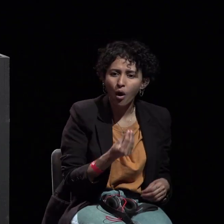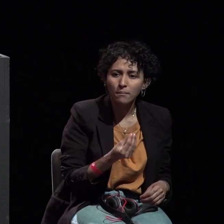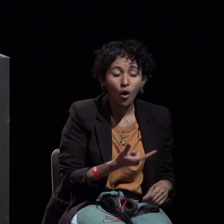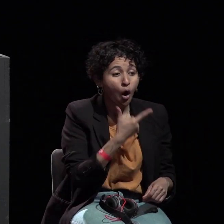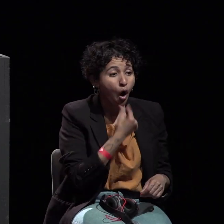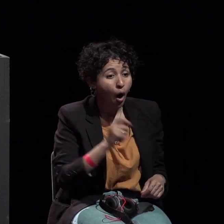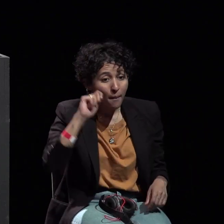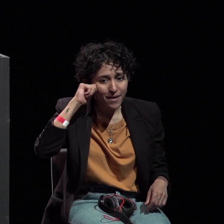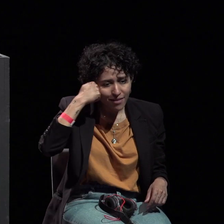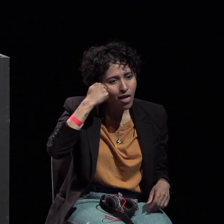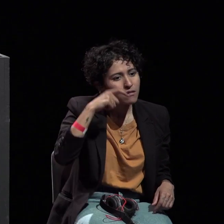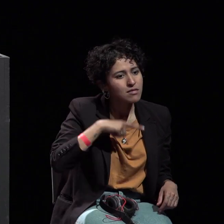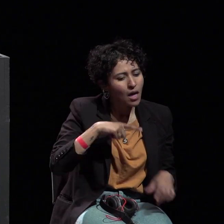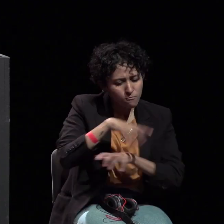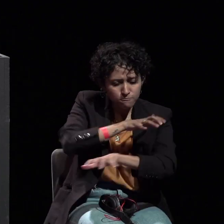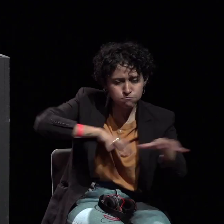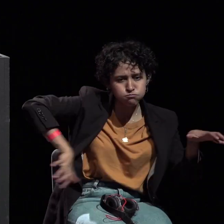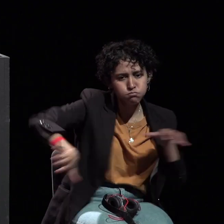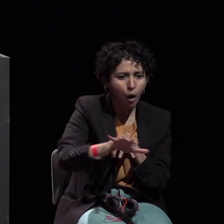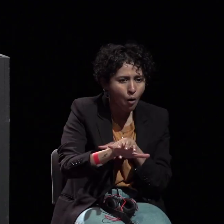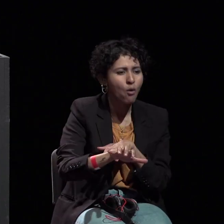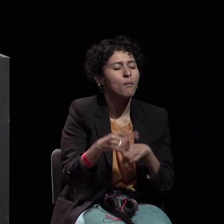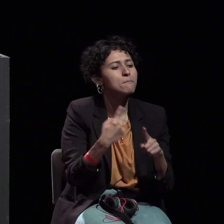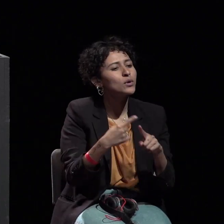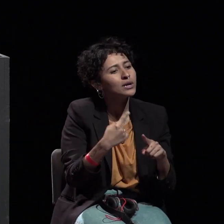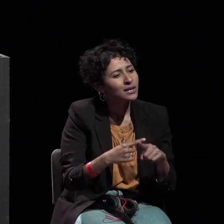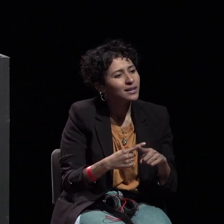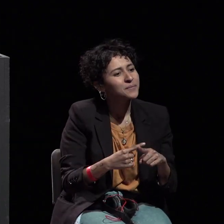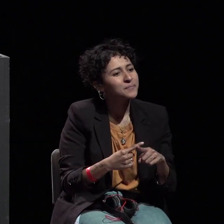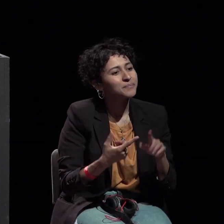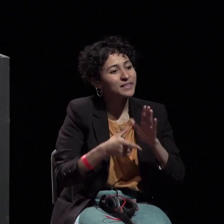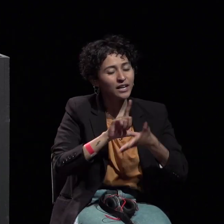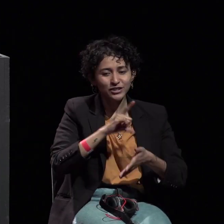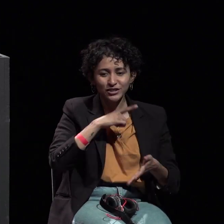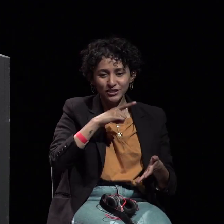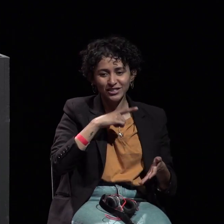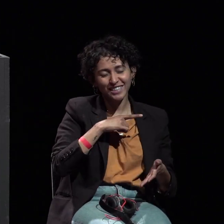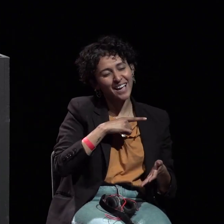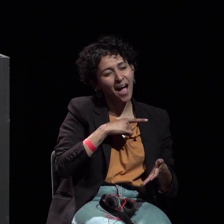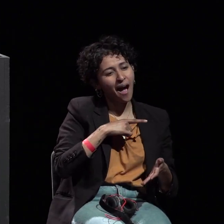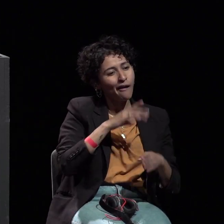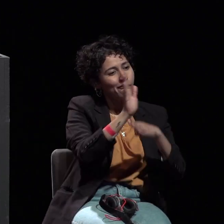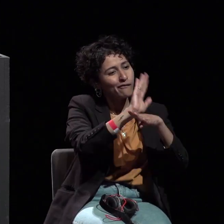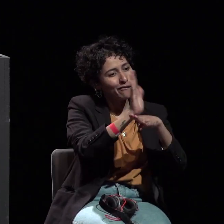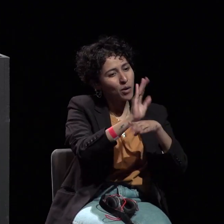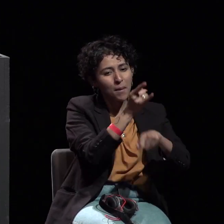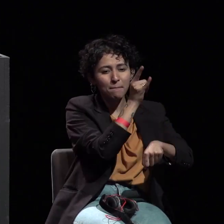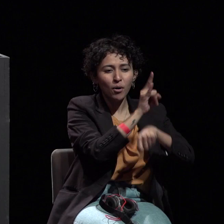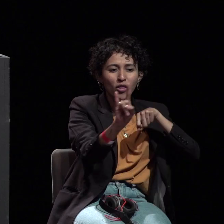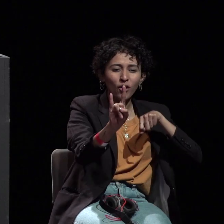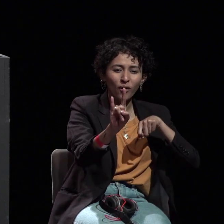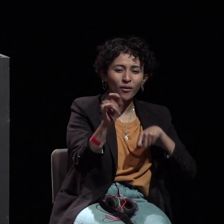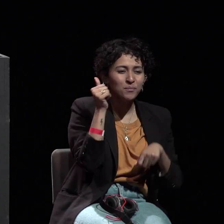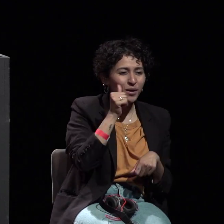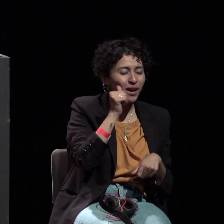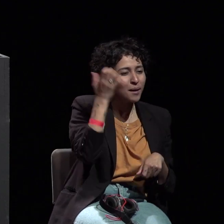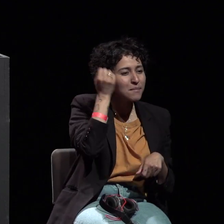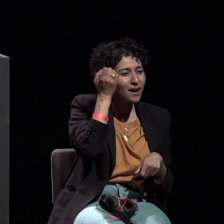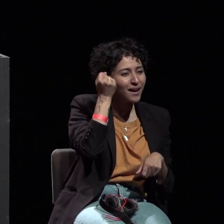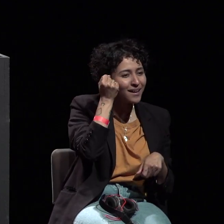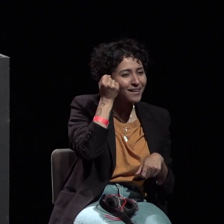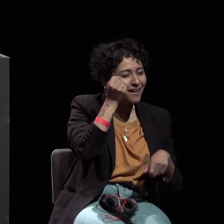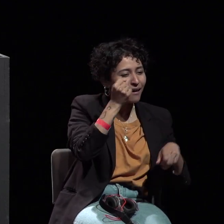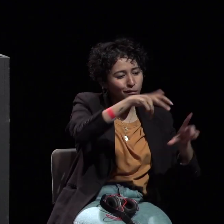consumir filmes ditos pornográficos de mulheres brancas, e esses homens negros passam